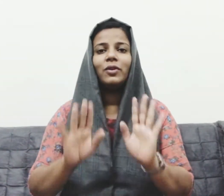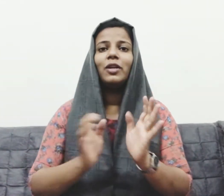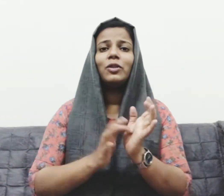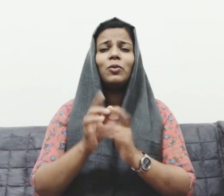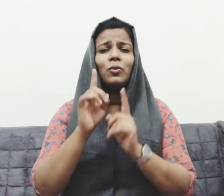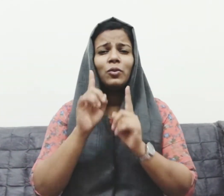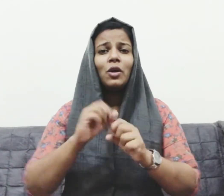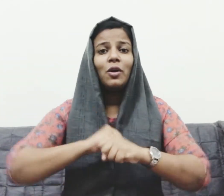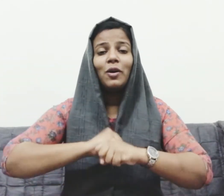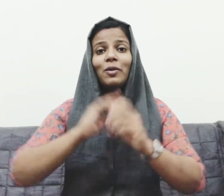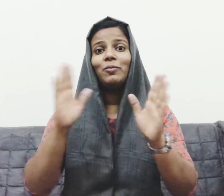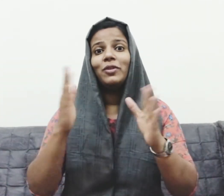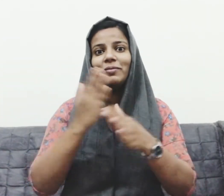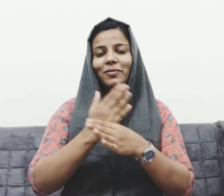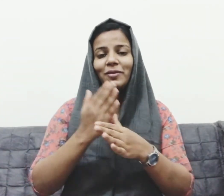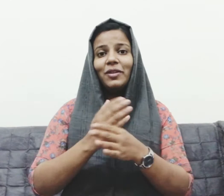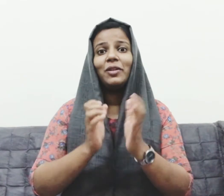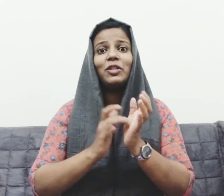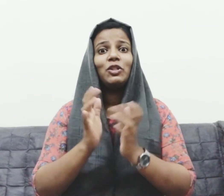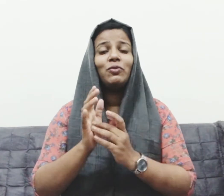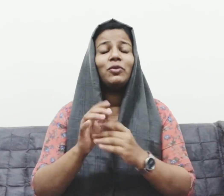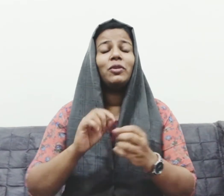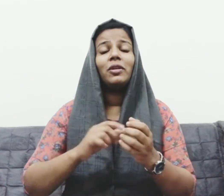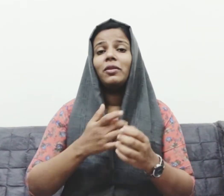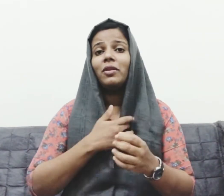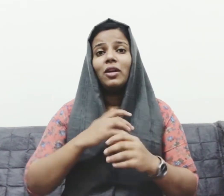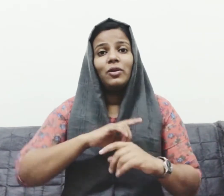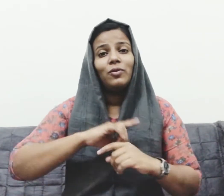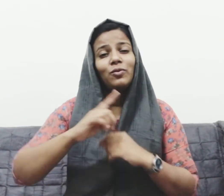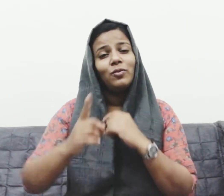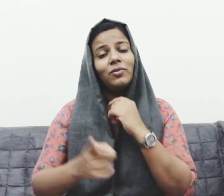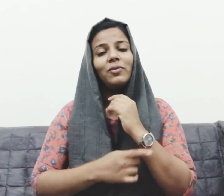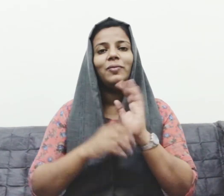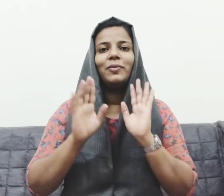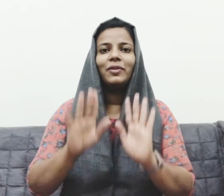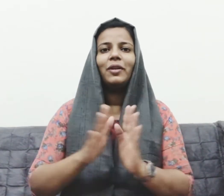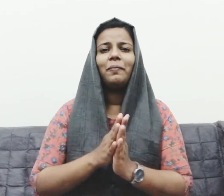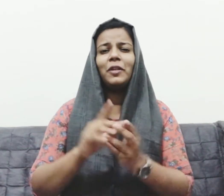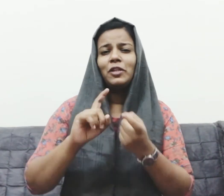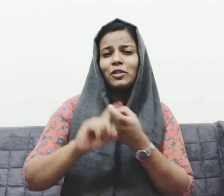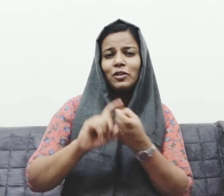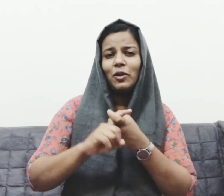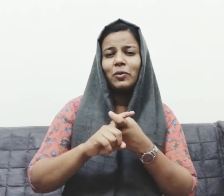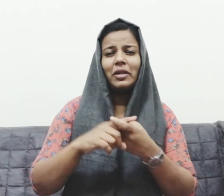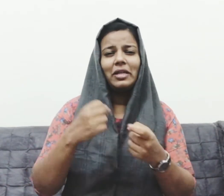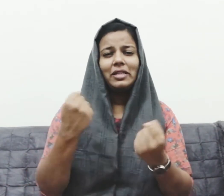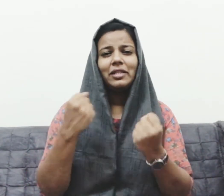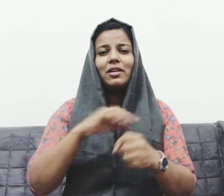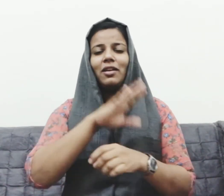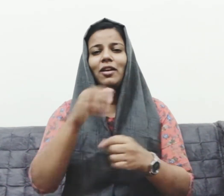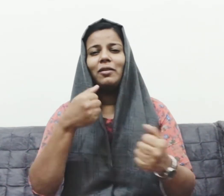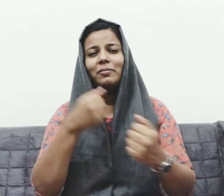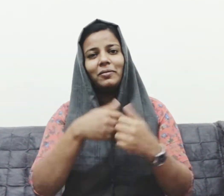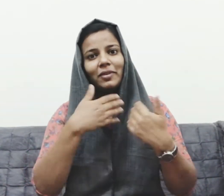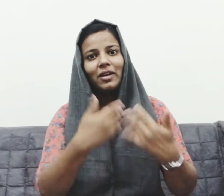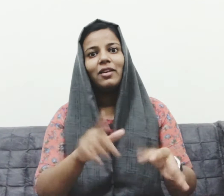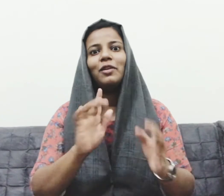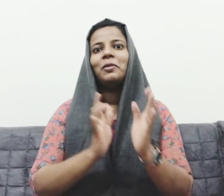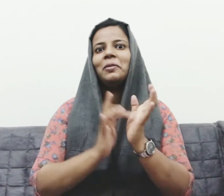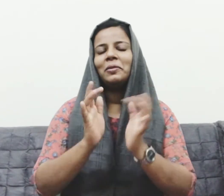ഏകനായി മഹാത്ഭുതങ്ങളെ ചെയ്യുന്നവനെ അങ്ങയുടെ ദയ എന്നേക്കുമുള്ളത്. ആമേൻ, ആമേൻ. വൈരിയുടെ ശക്തിയെ തകർത്ത് കളഞ്ഞവനെ അങ്ങയുടെ ദയ എന്നേക്കുമുള്ളത്.